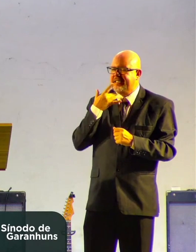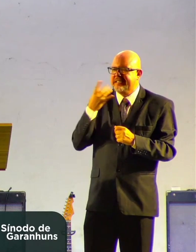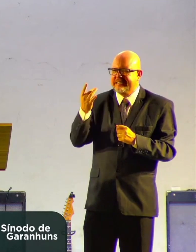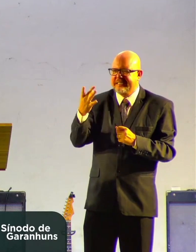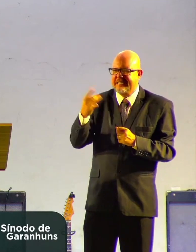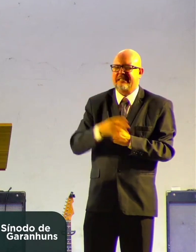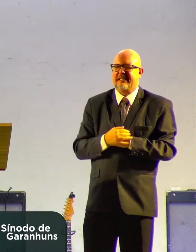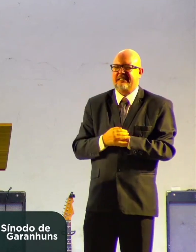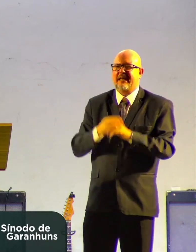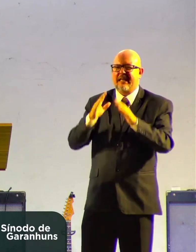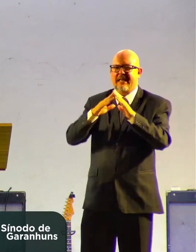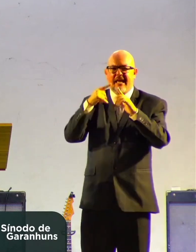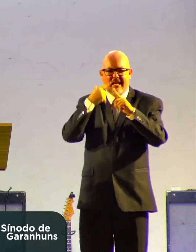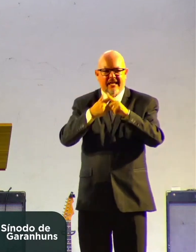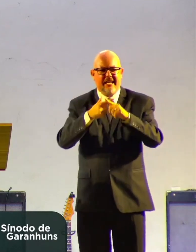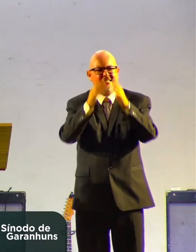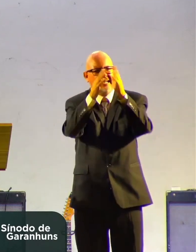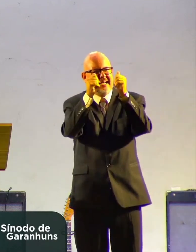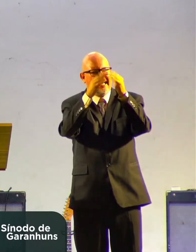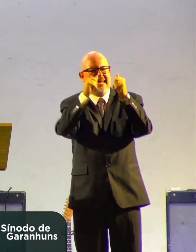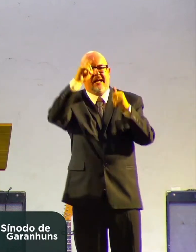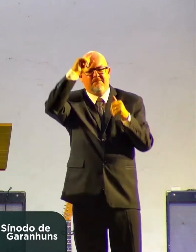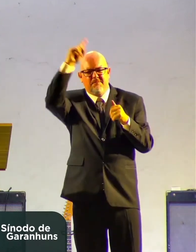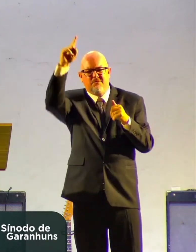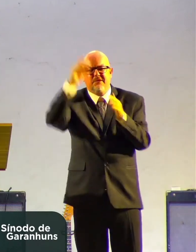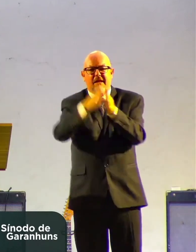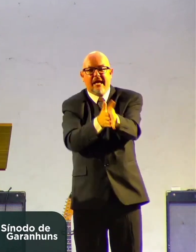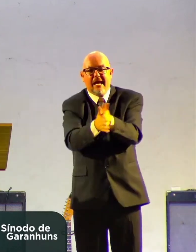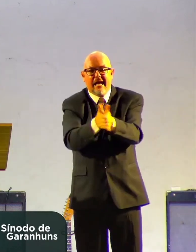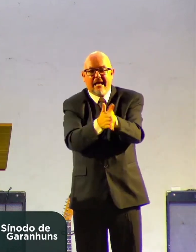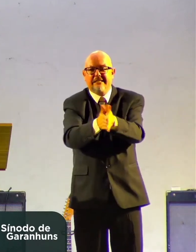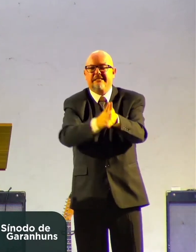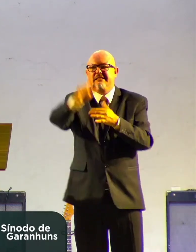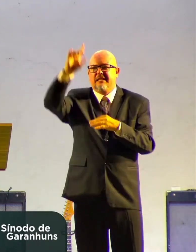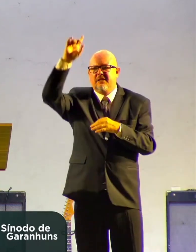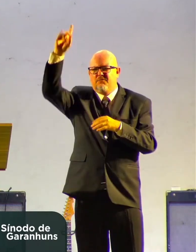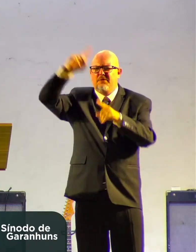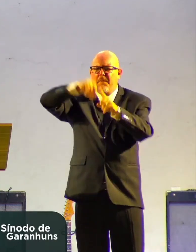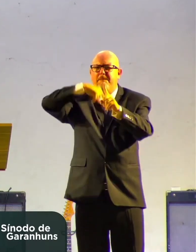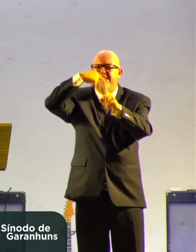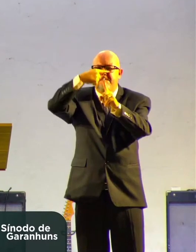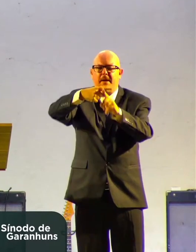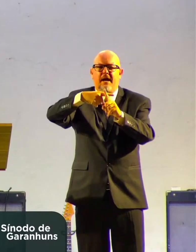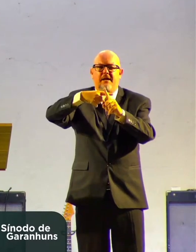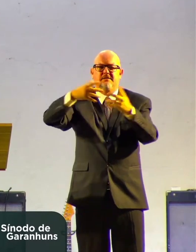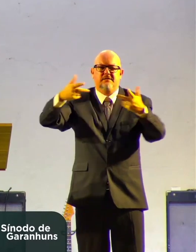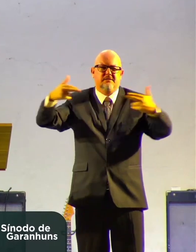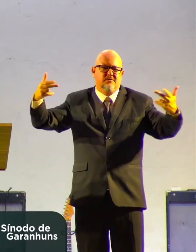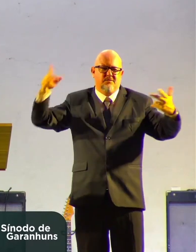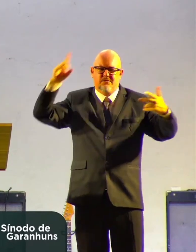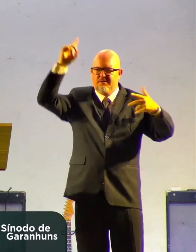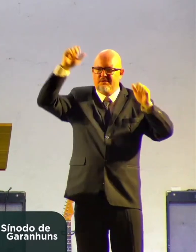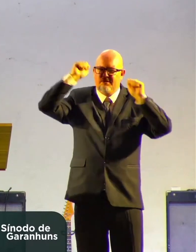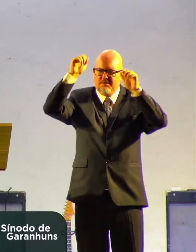sedenta, é preciso que a igreja clame por Deus, anseie por Deus, mais do que pelas bênçãos de Deus.